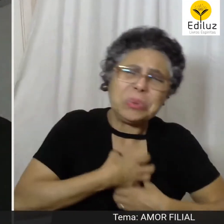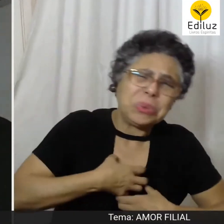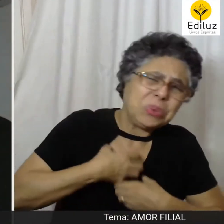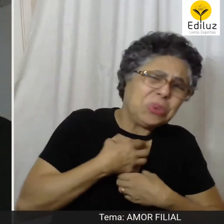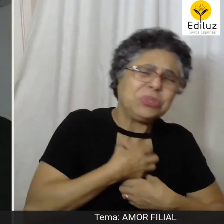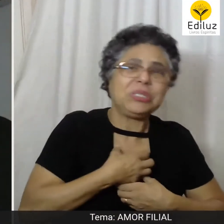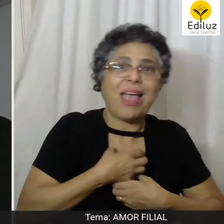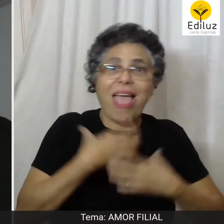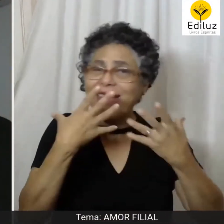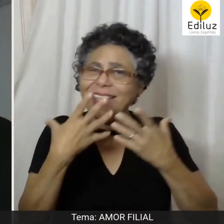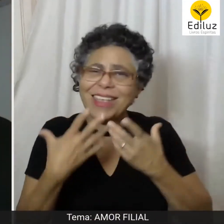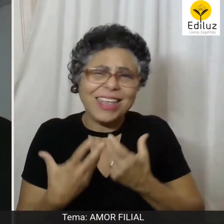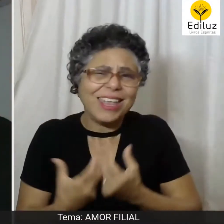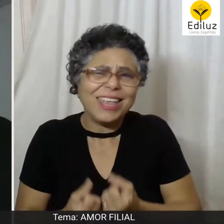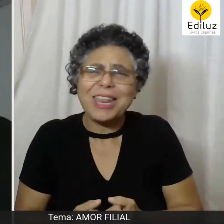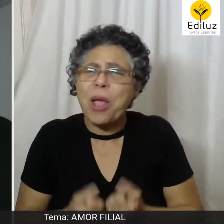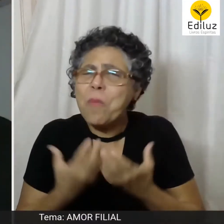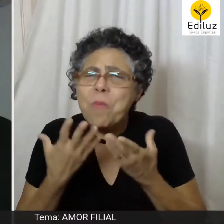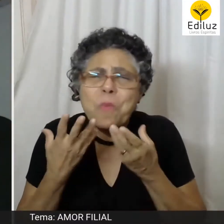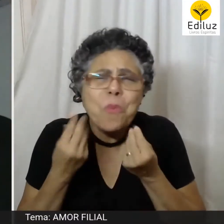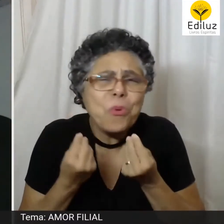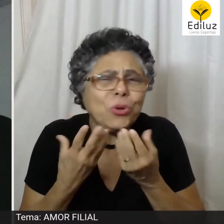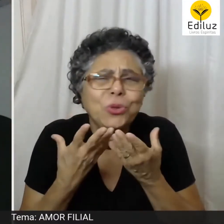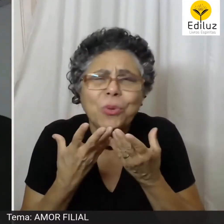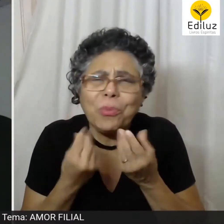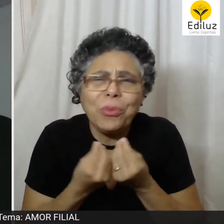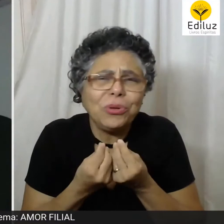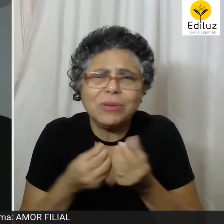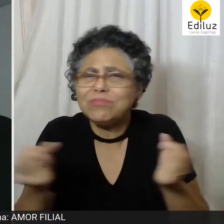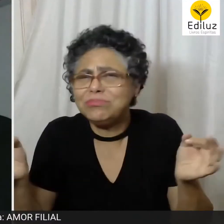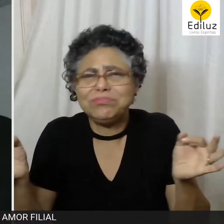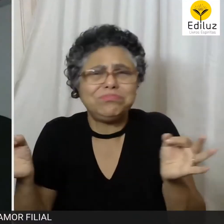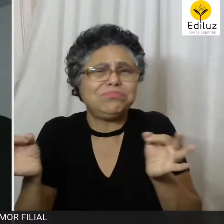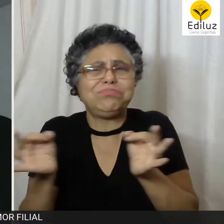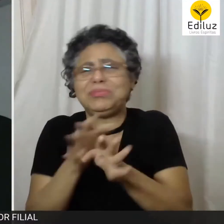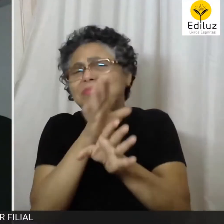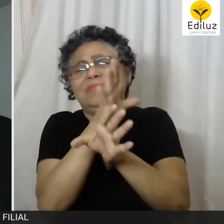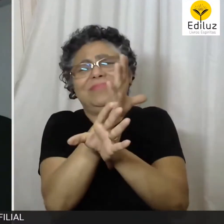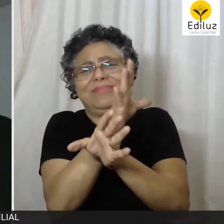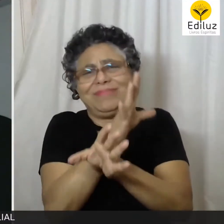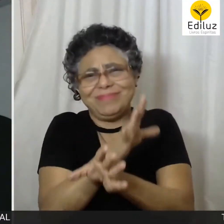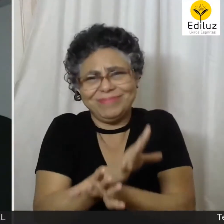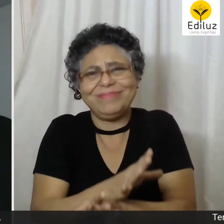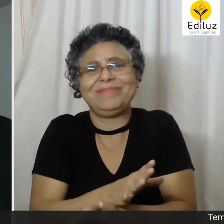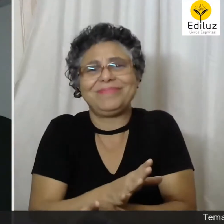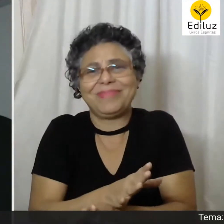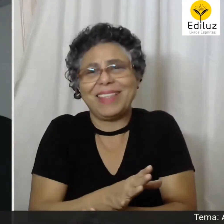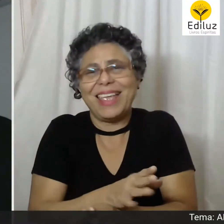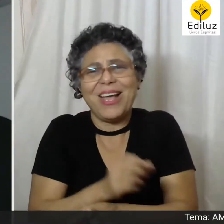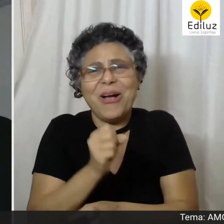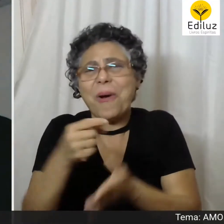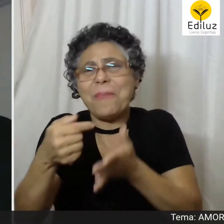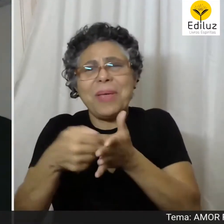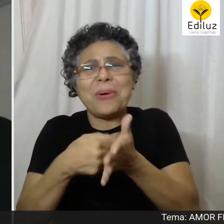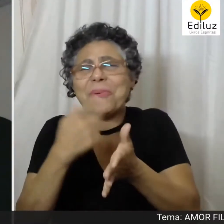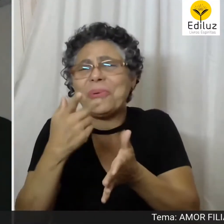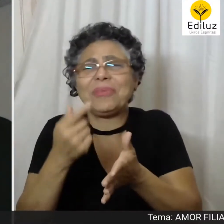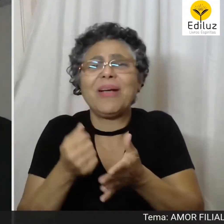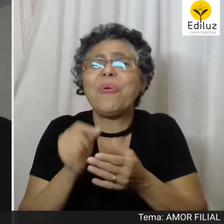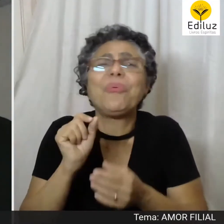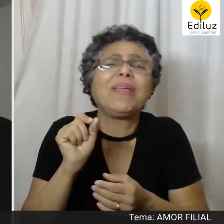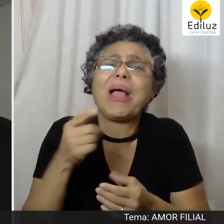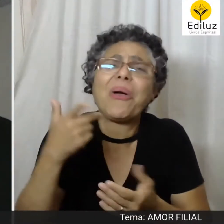que gostaríamos muito de um empático diante de nós que perguntasse o que se passa.